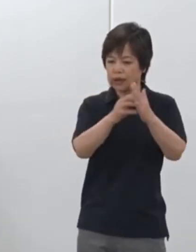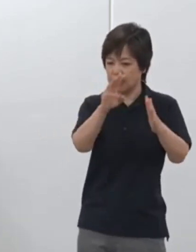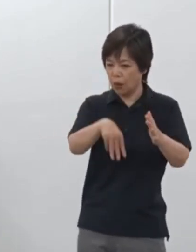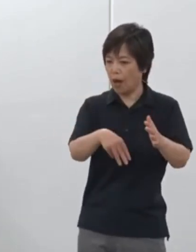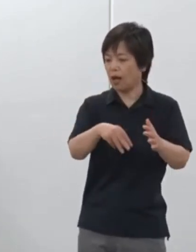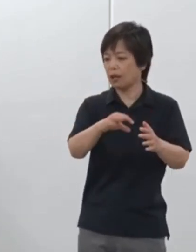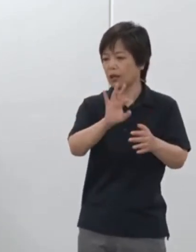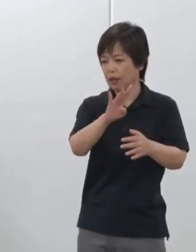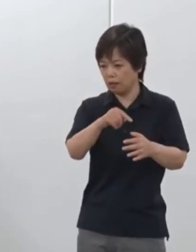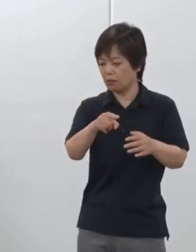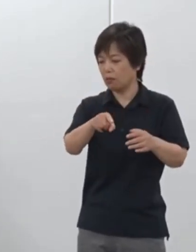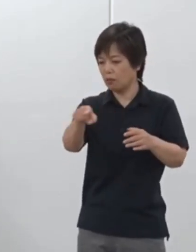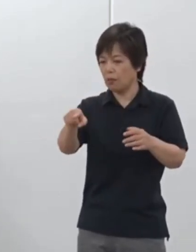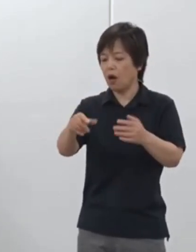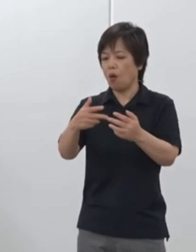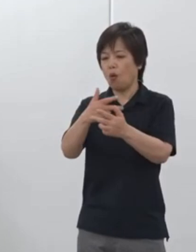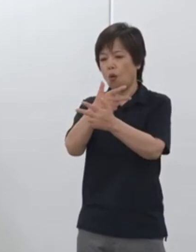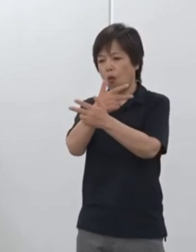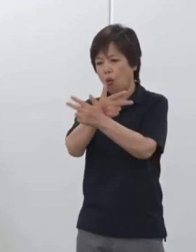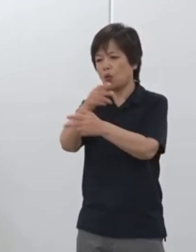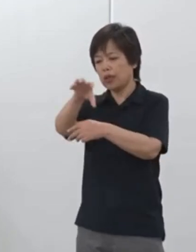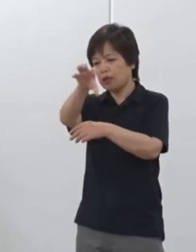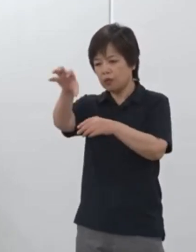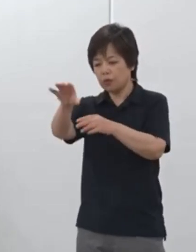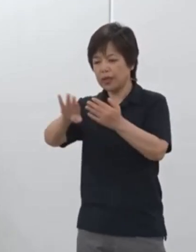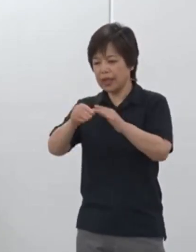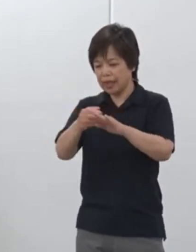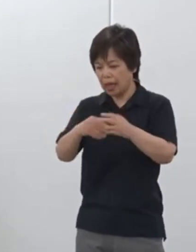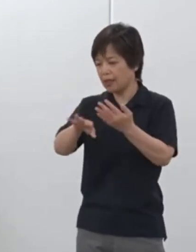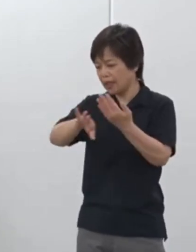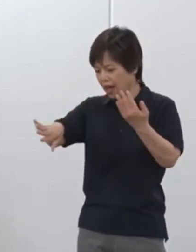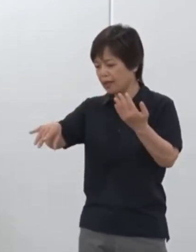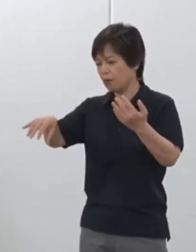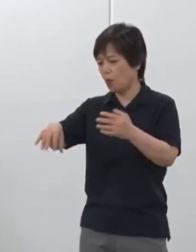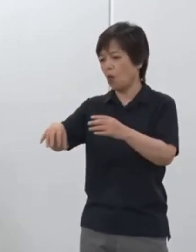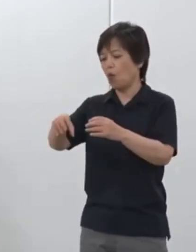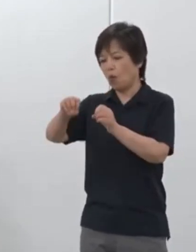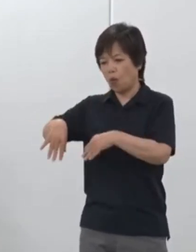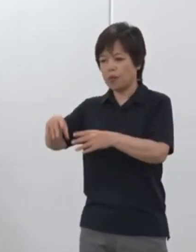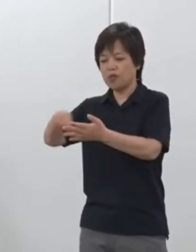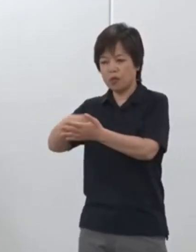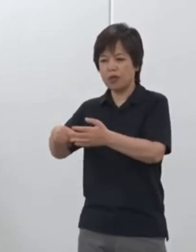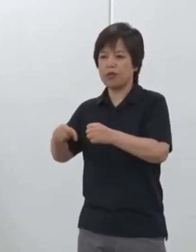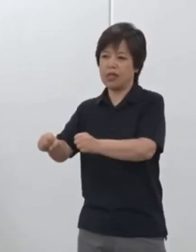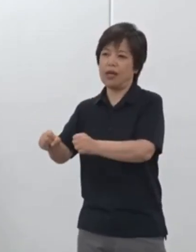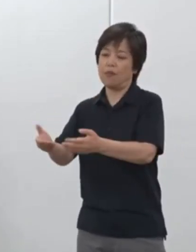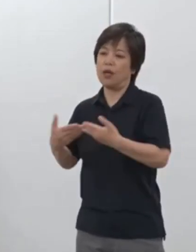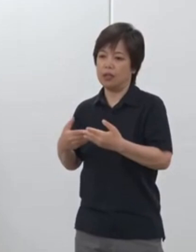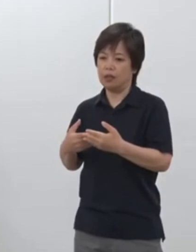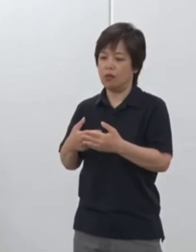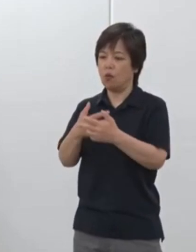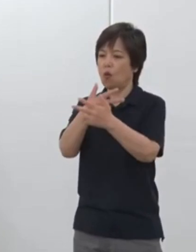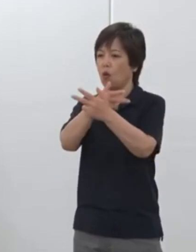もがれきなどの処理をしてもらおうと、今までは北陸、富山、福井、新潟